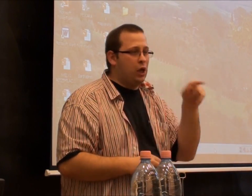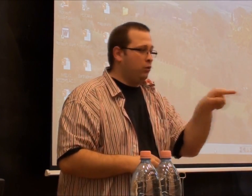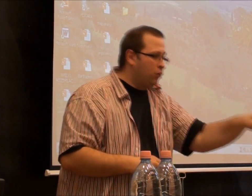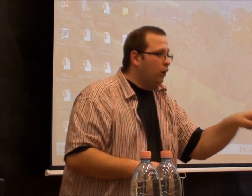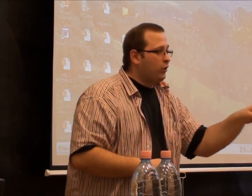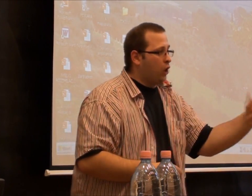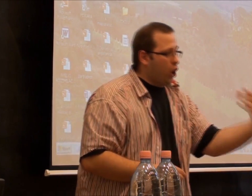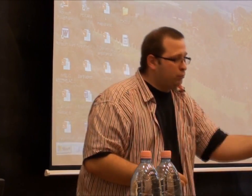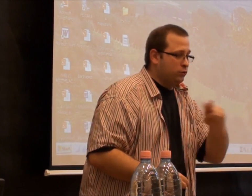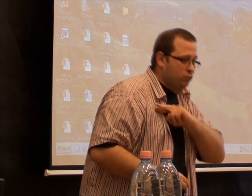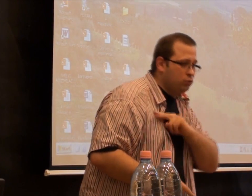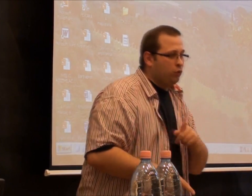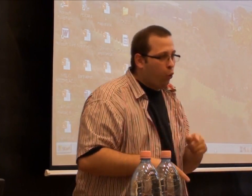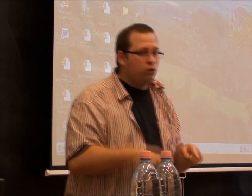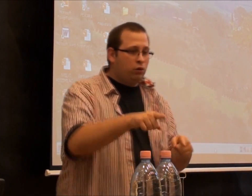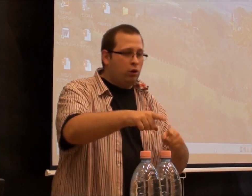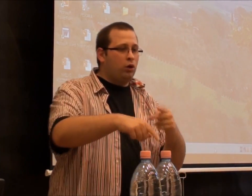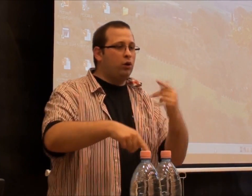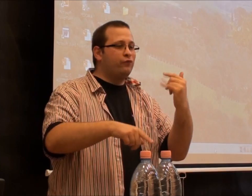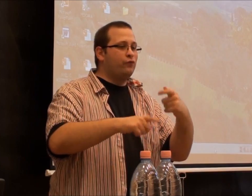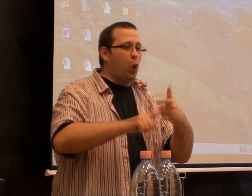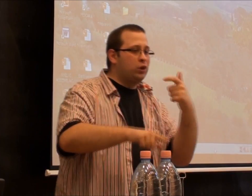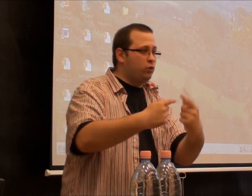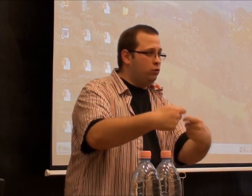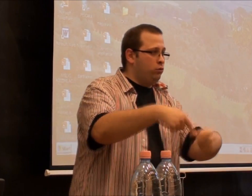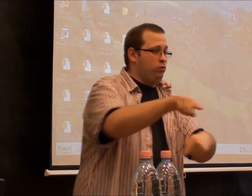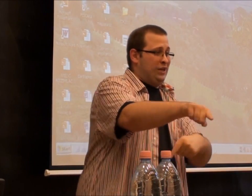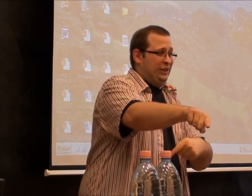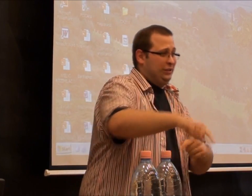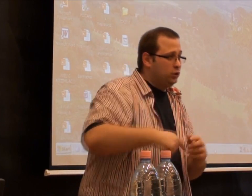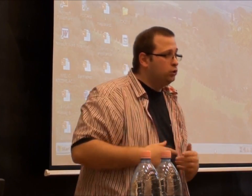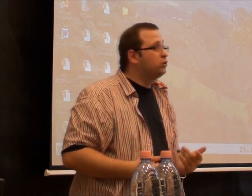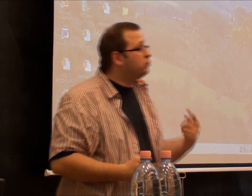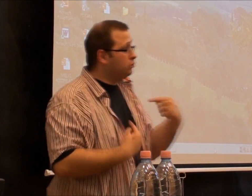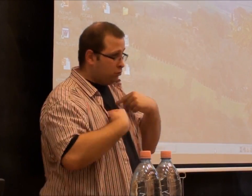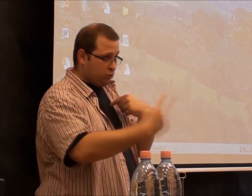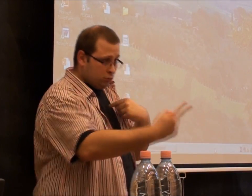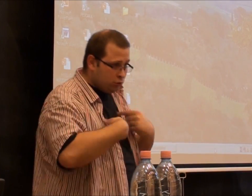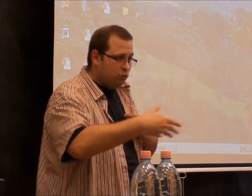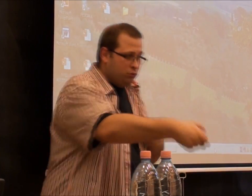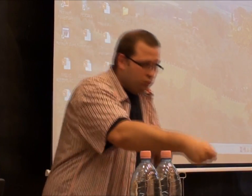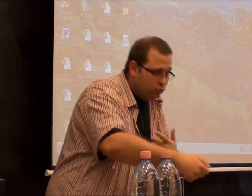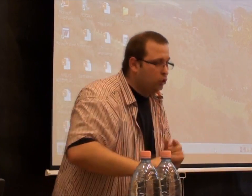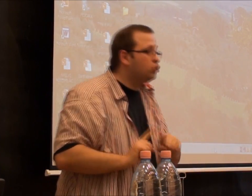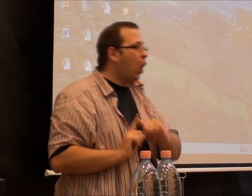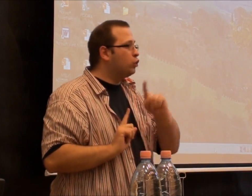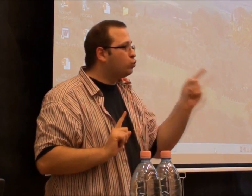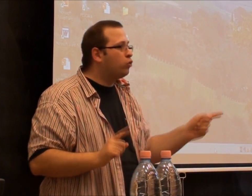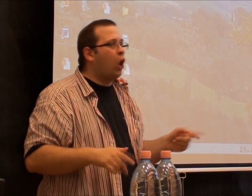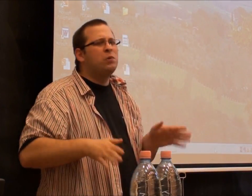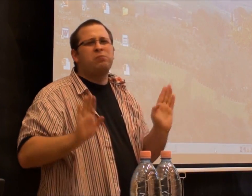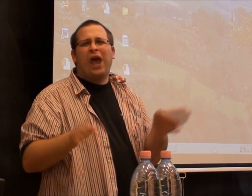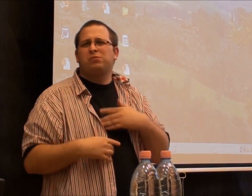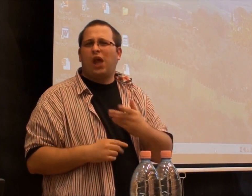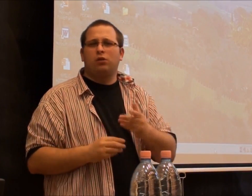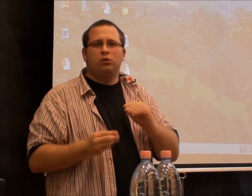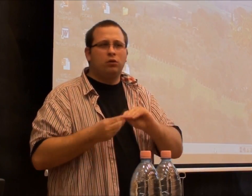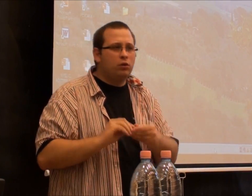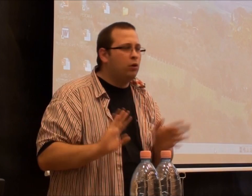irodájában, hogy te kapsz egy felelős embert, aki segíteni fog neked. Megmutatkoztunk, és innentől